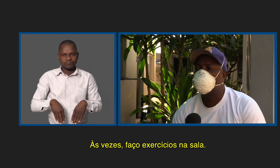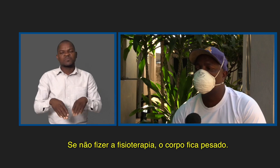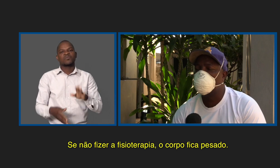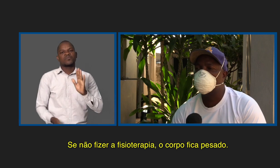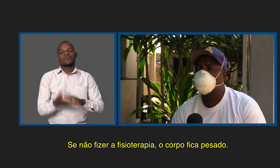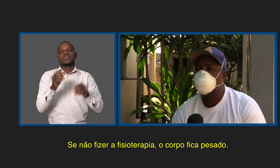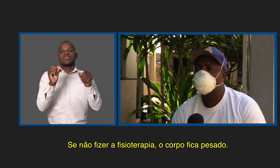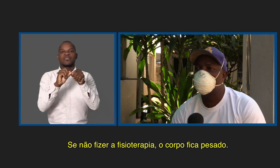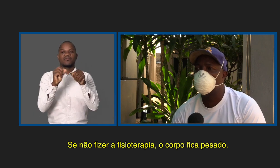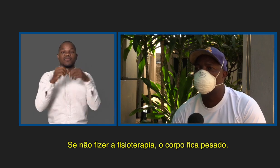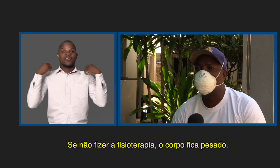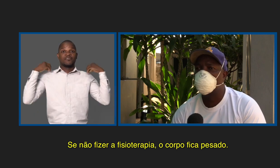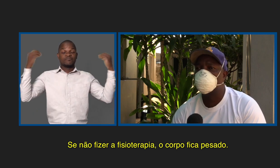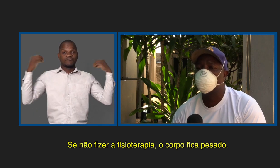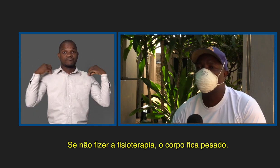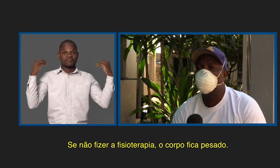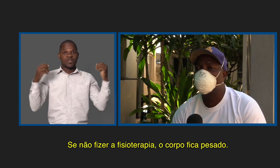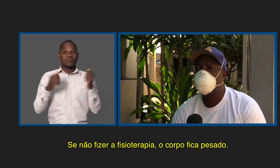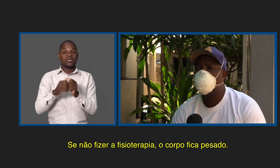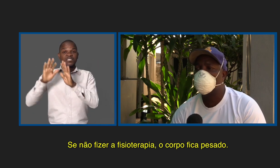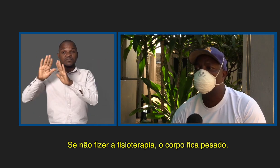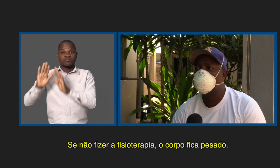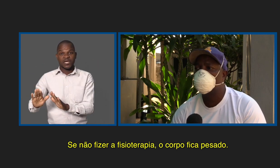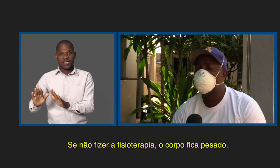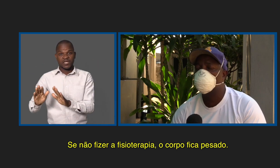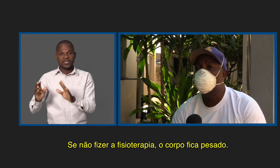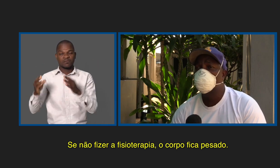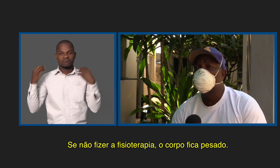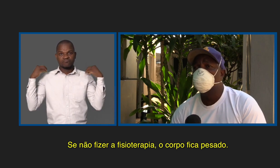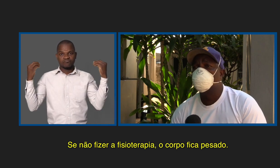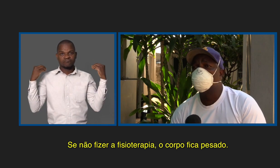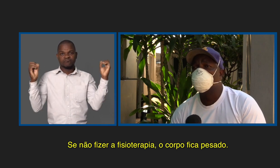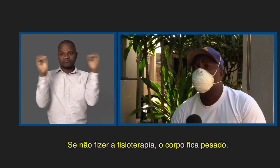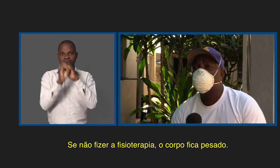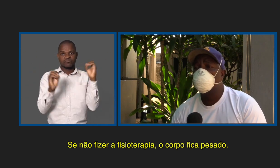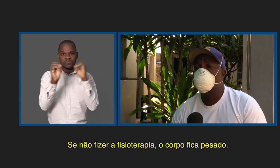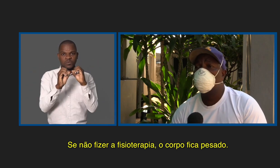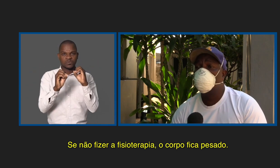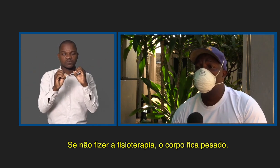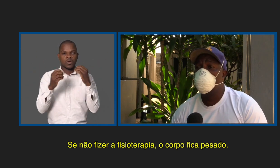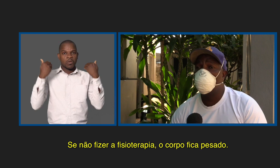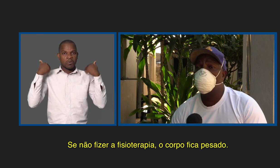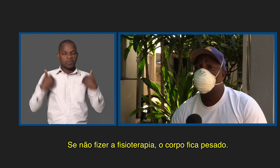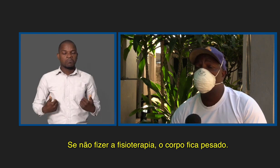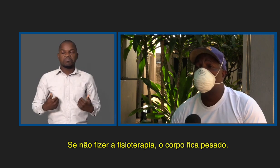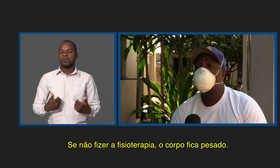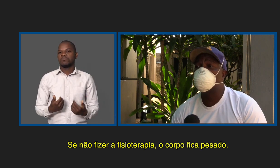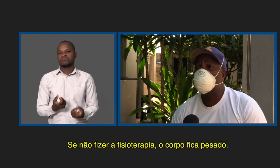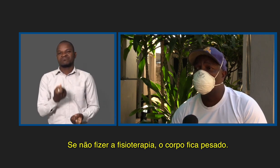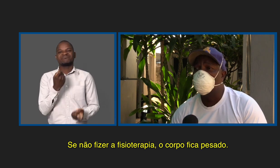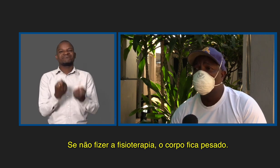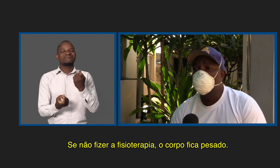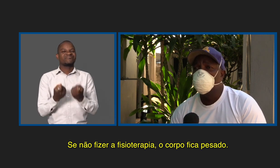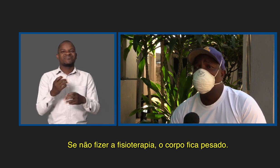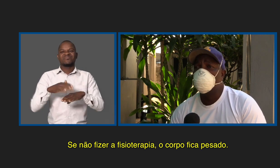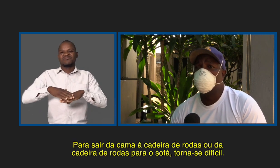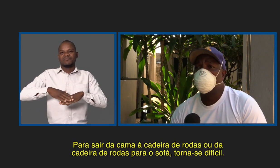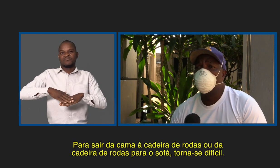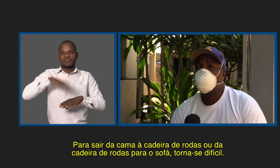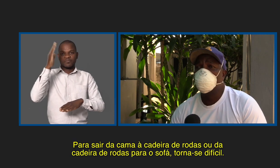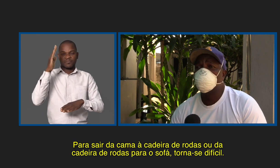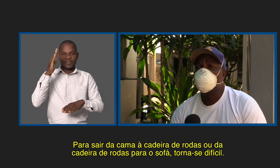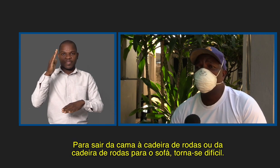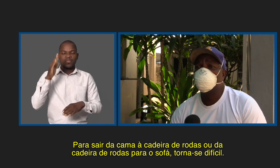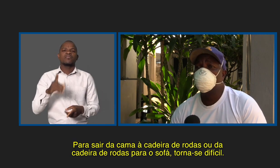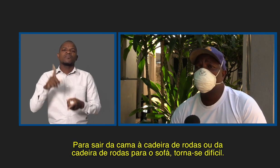exercício, porque tem que se fazer, não pode parar, se você ficar parado sem fazer fisioterapia, o corpo fica pesado, para